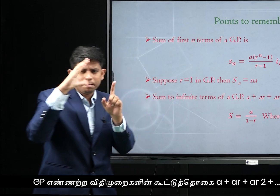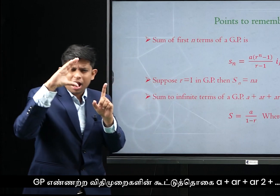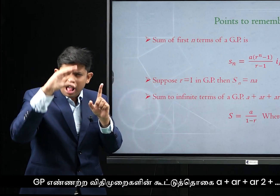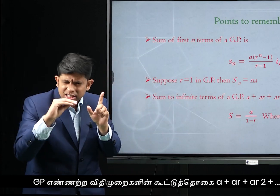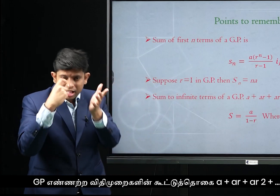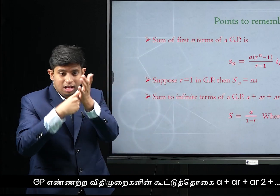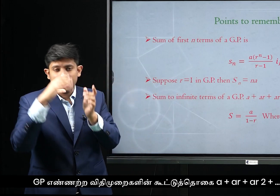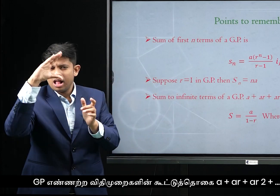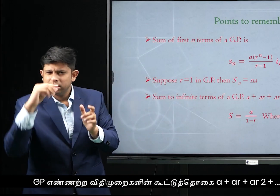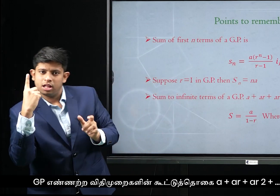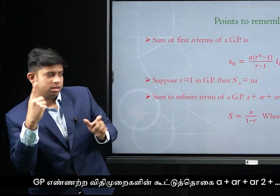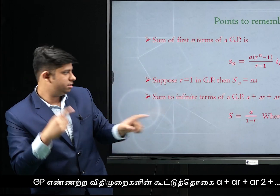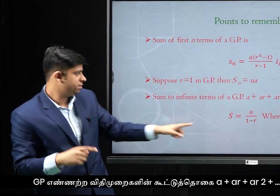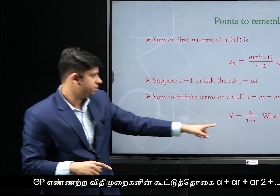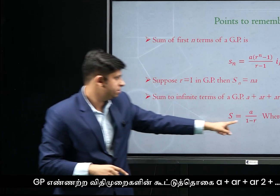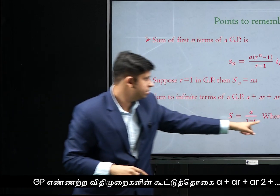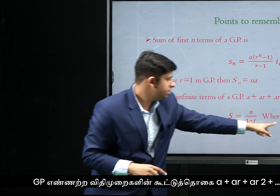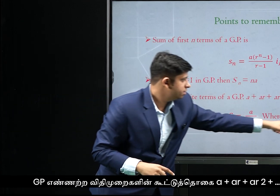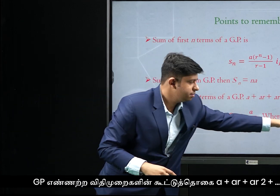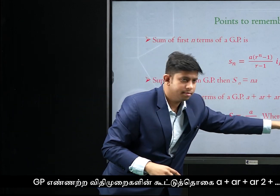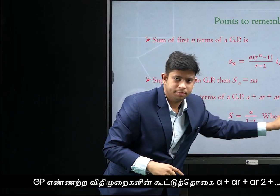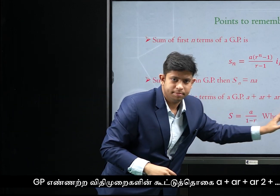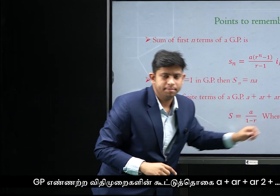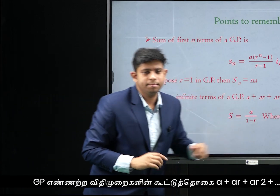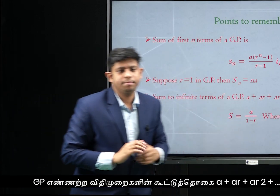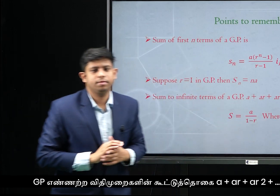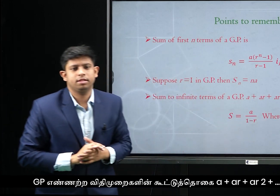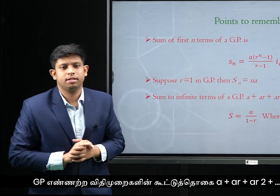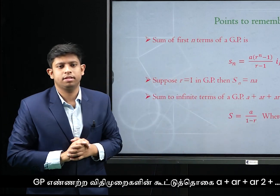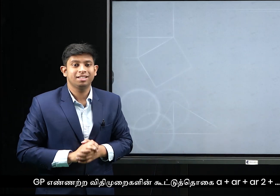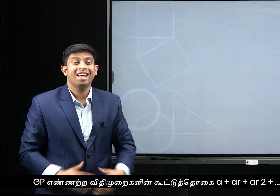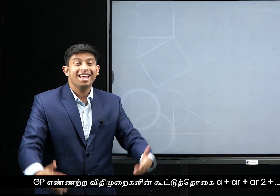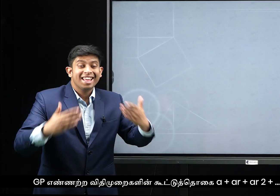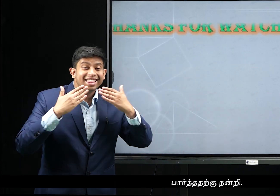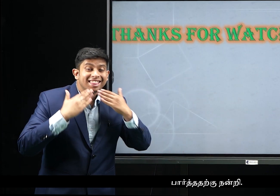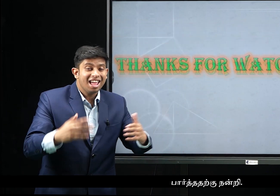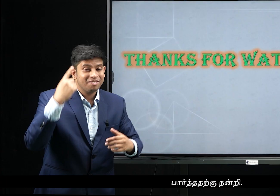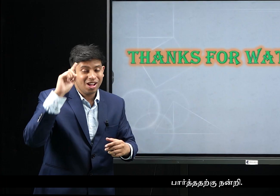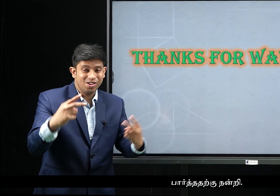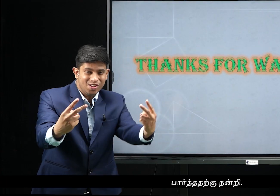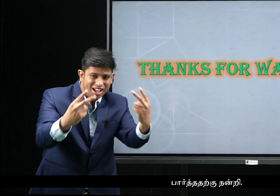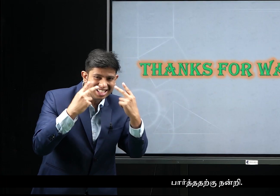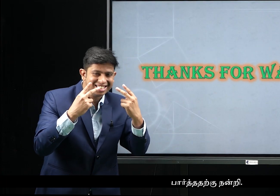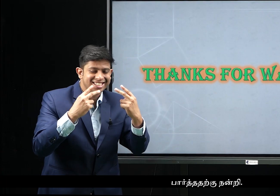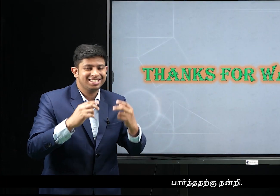ஆரை விட சிறியது. ஆர் 1ஐ விட சிறியது. பார்த்ததற்கு நன்றி.